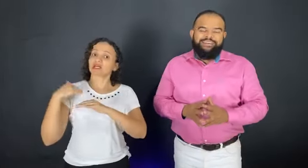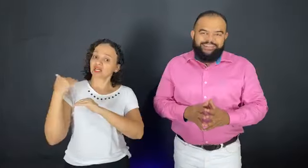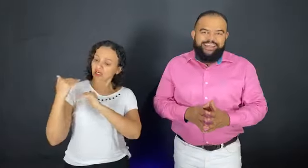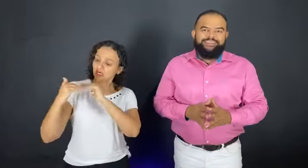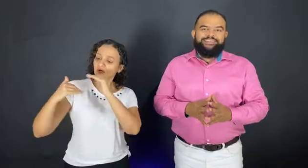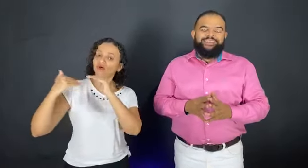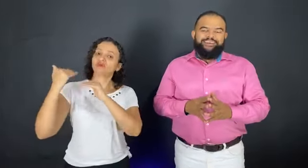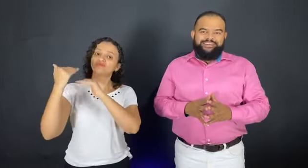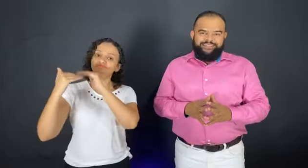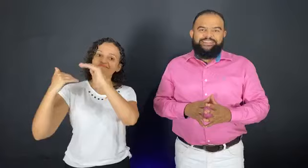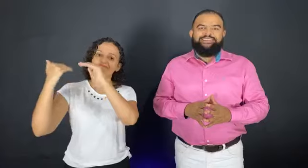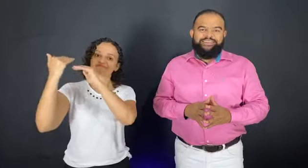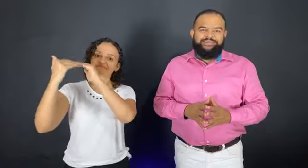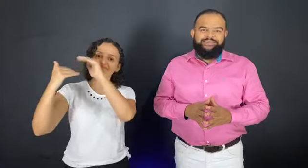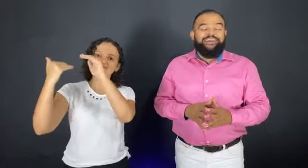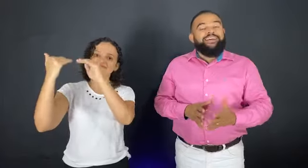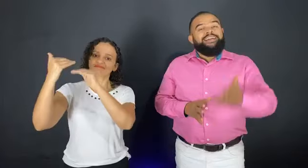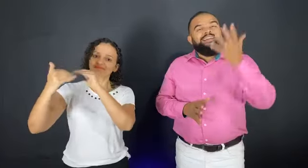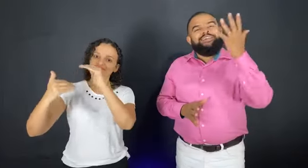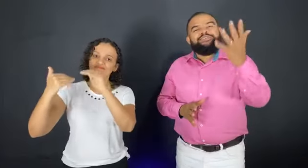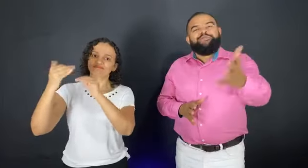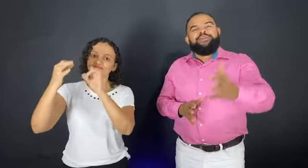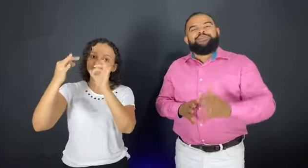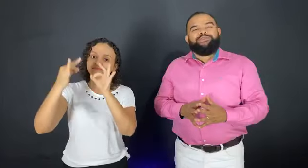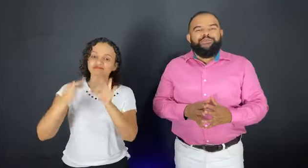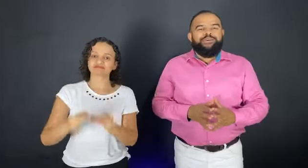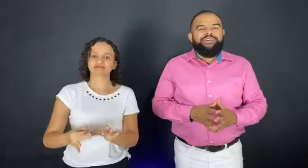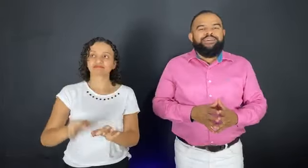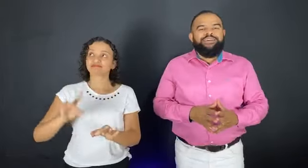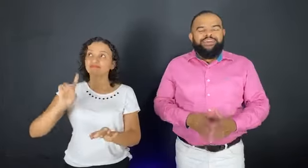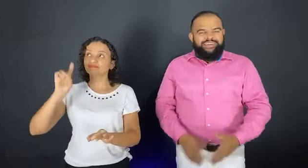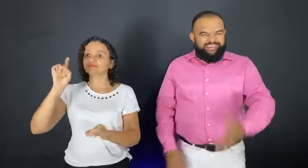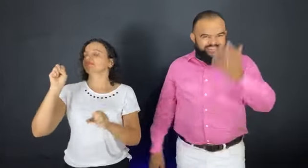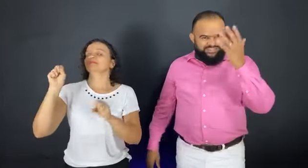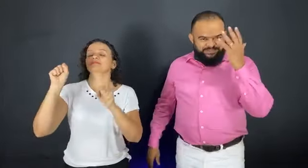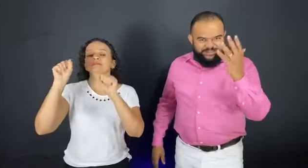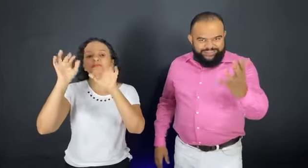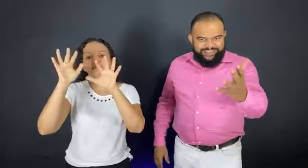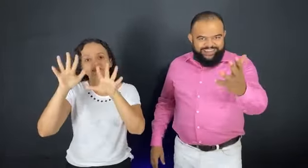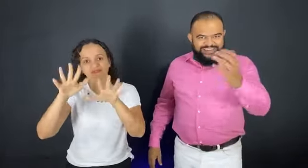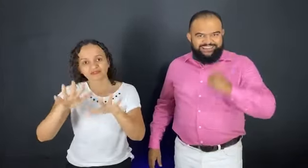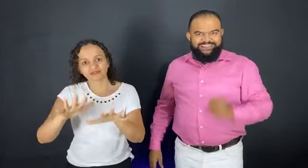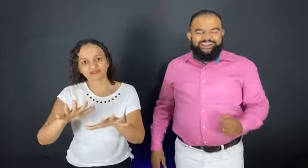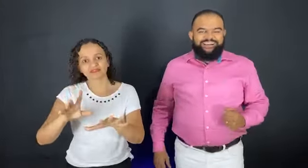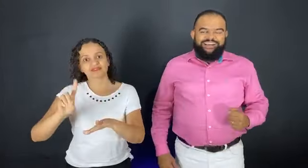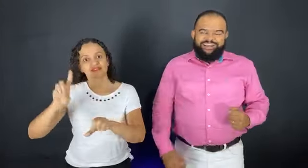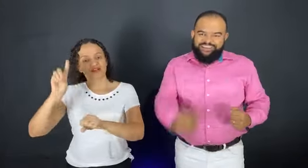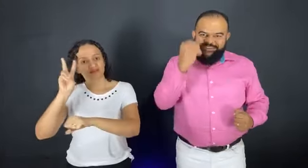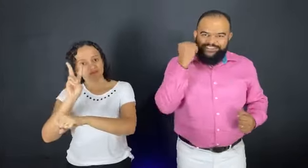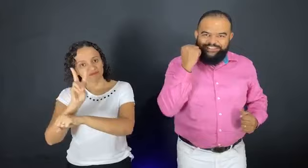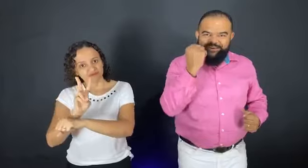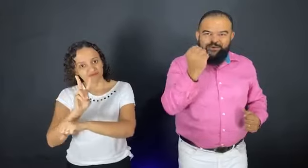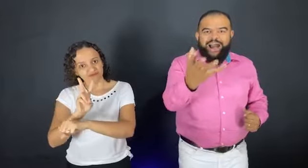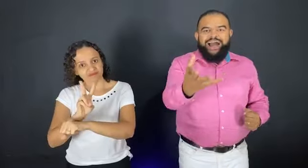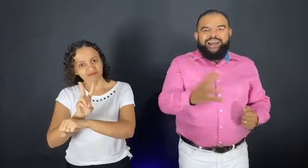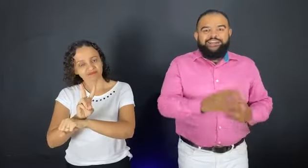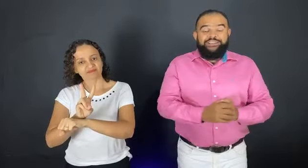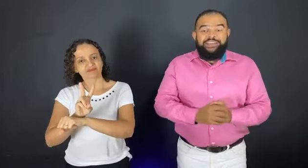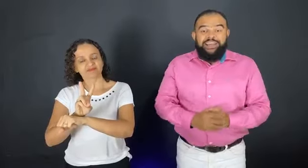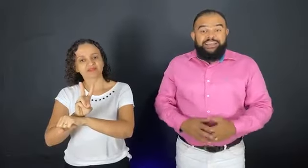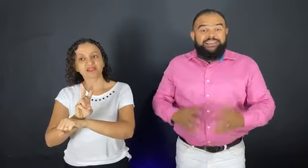crescer nesta direção. Que Deus te abençoe, que Deus te proteja, que Deus